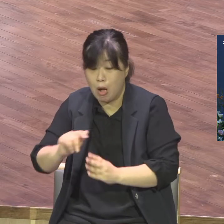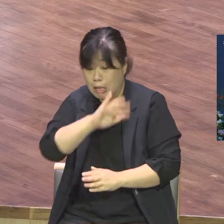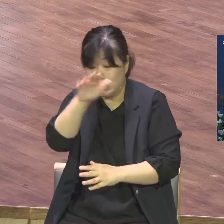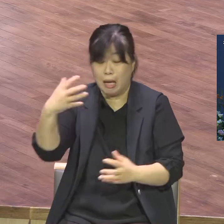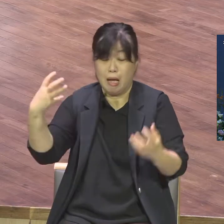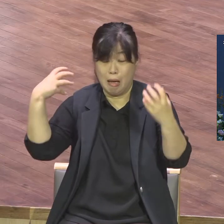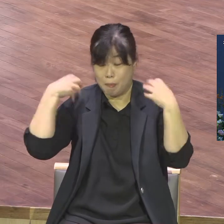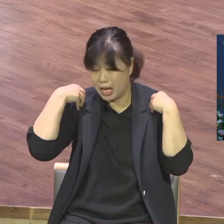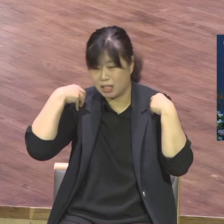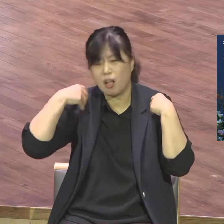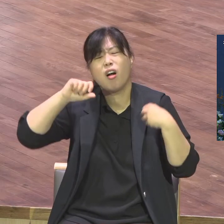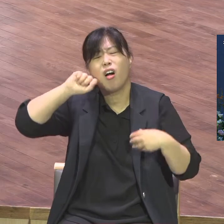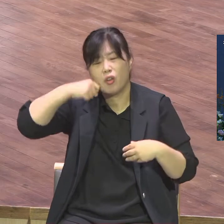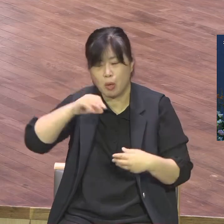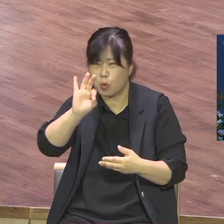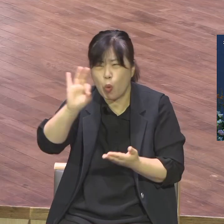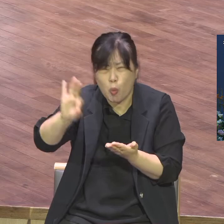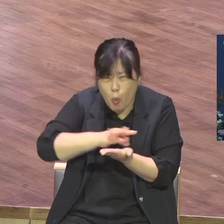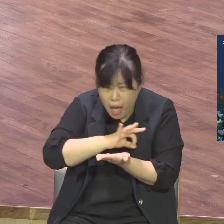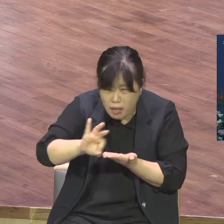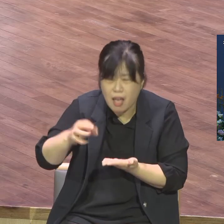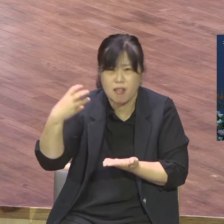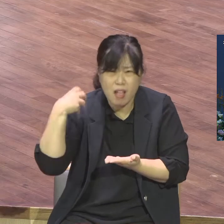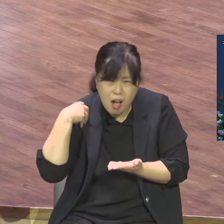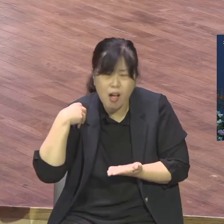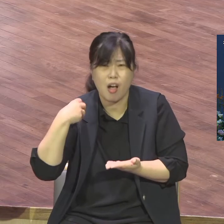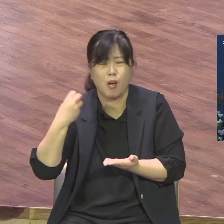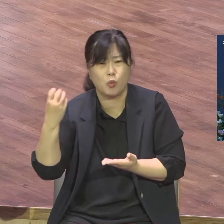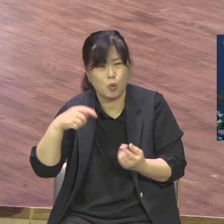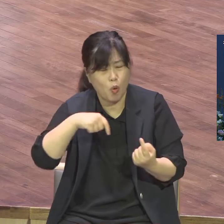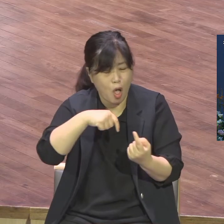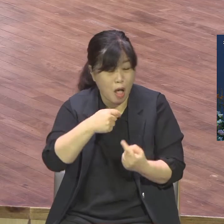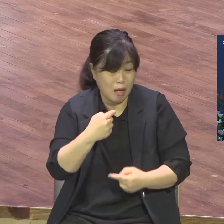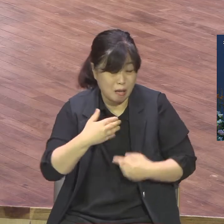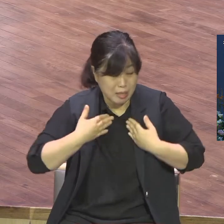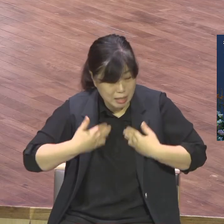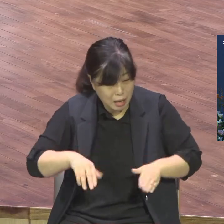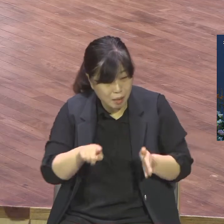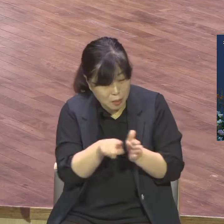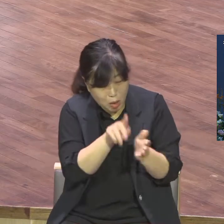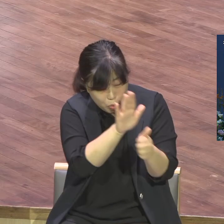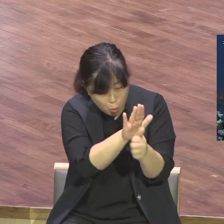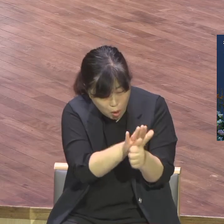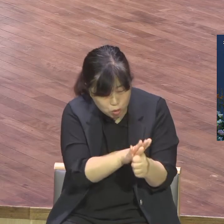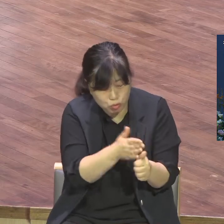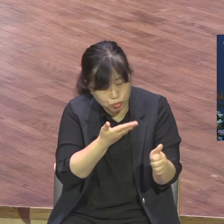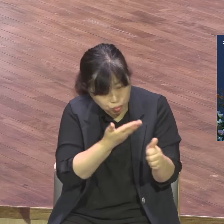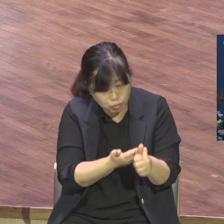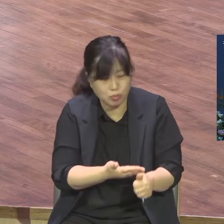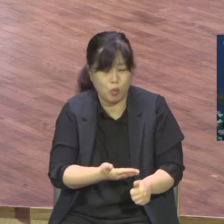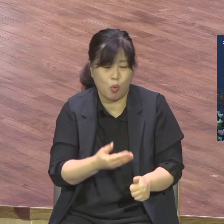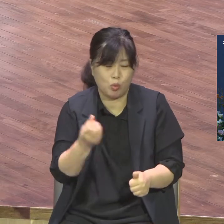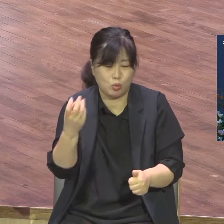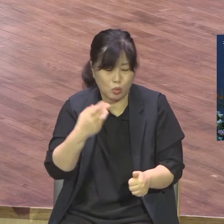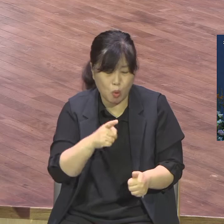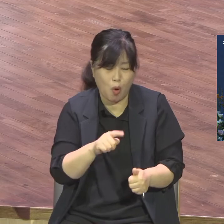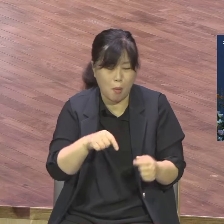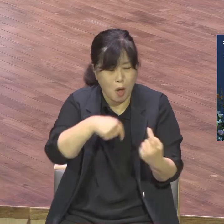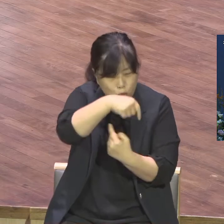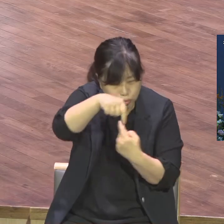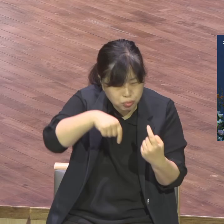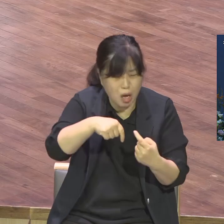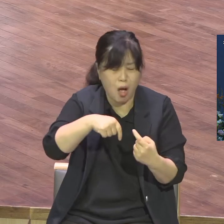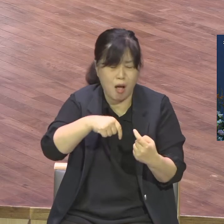살림 사는 거, 이 교회 못 돌아가는 거, 이 연약한 사람 도와주고 너희들 좀 하고 우리는 말씀과 기도하는 일에